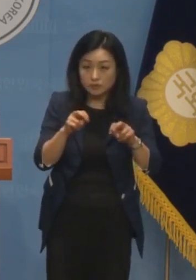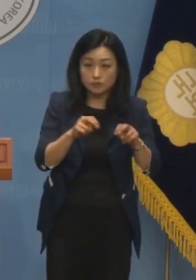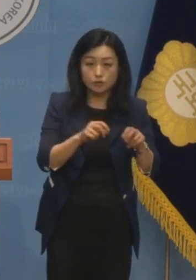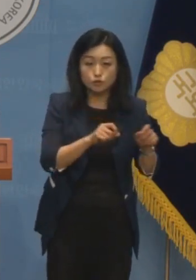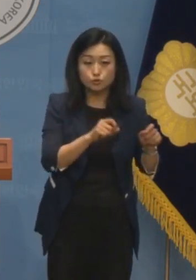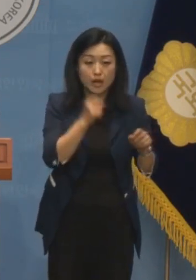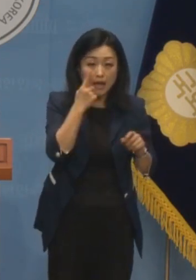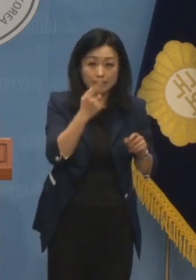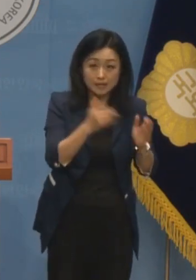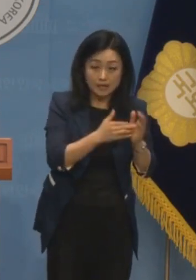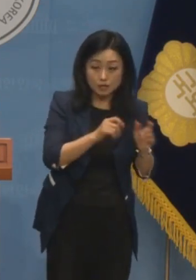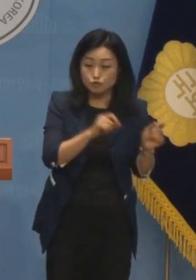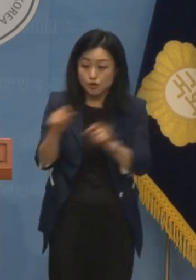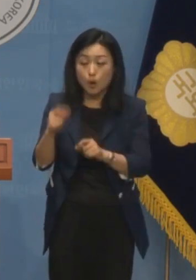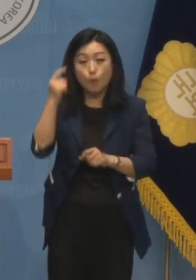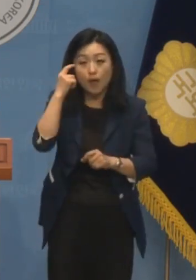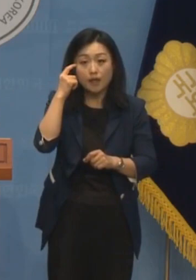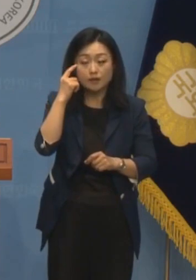밝혀주십시오.